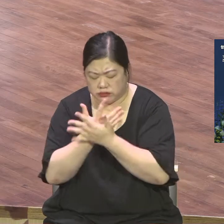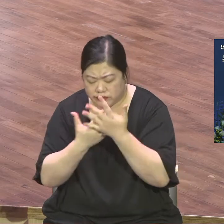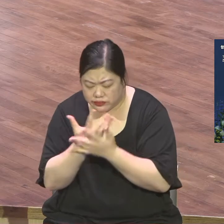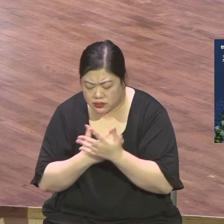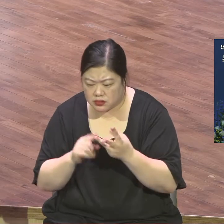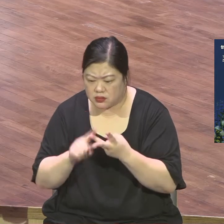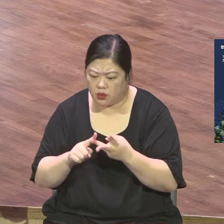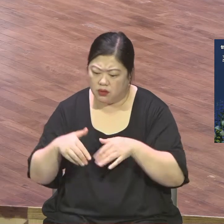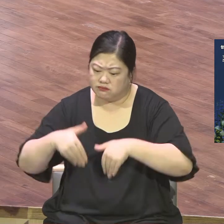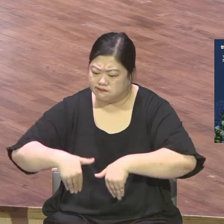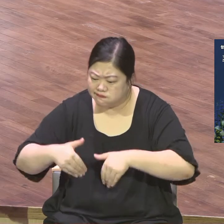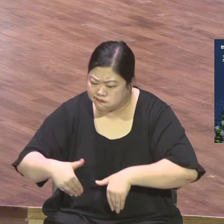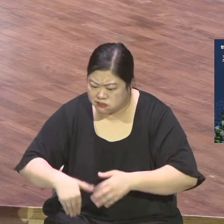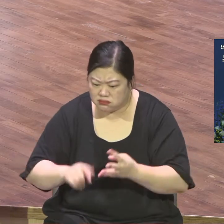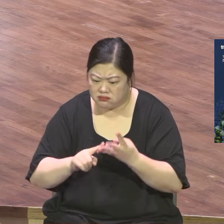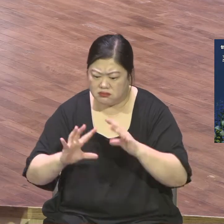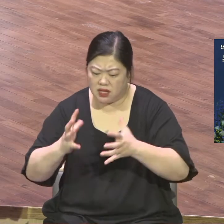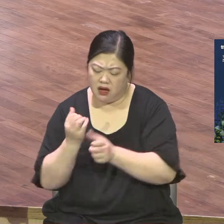영적 본질이 뭐예요?